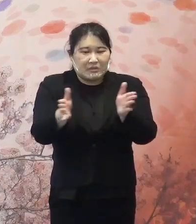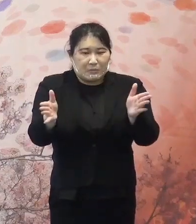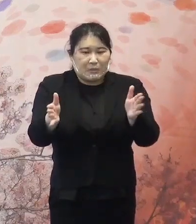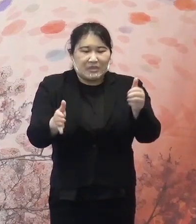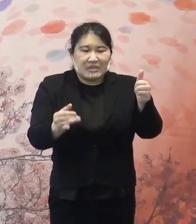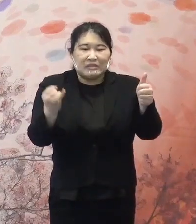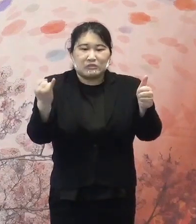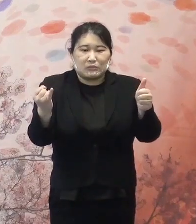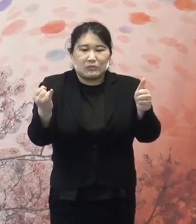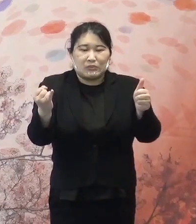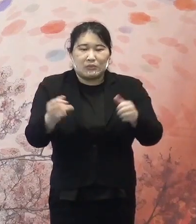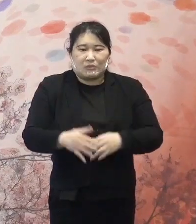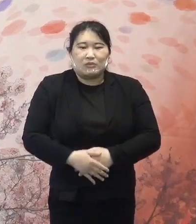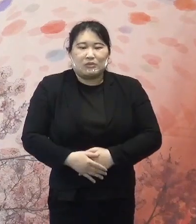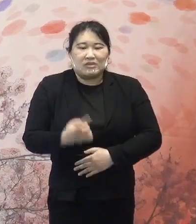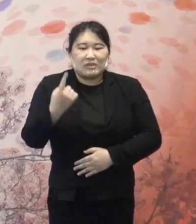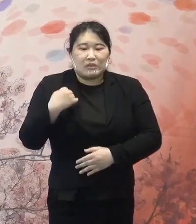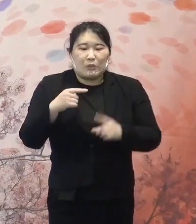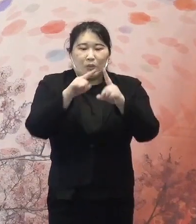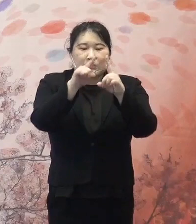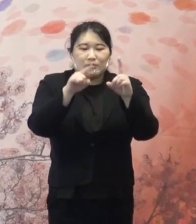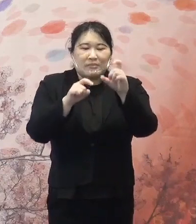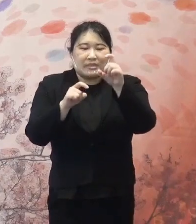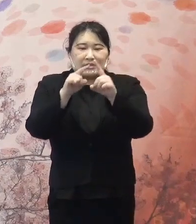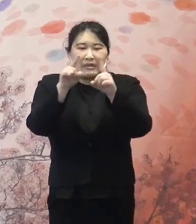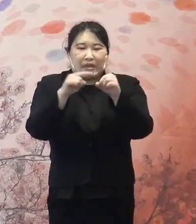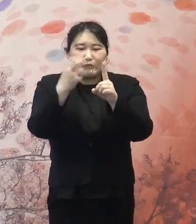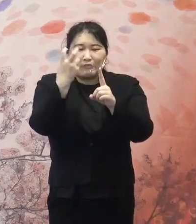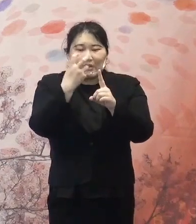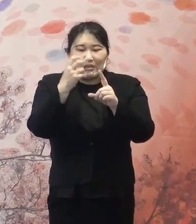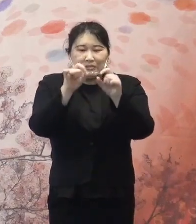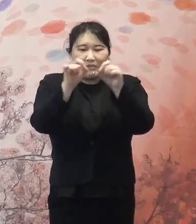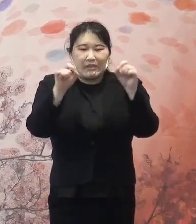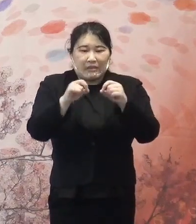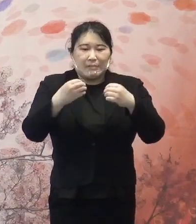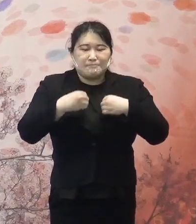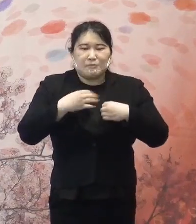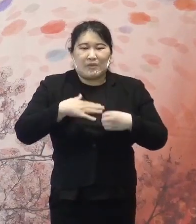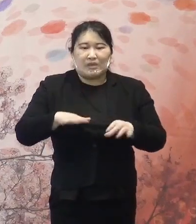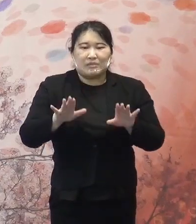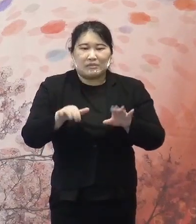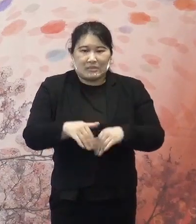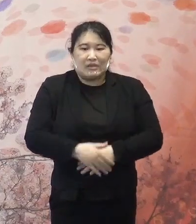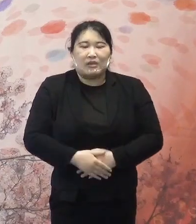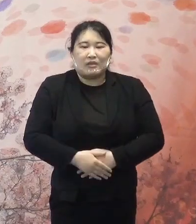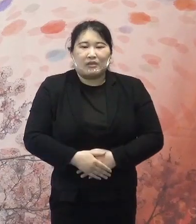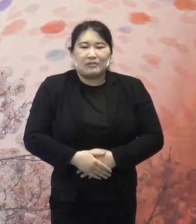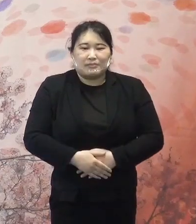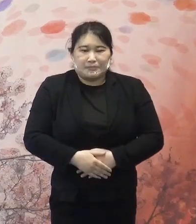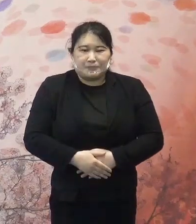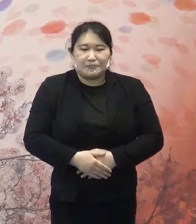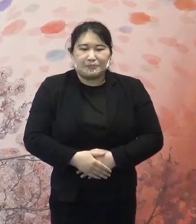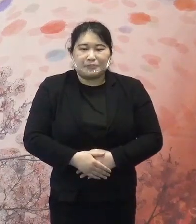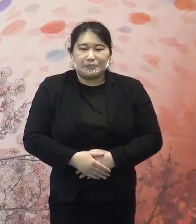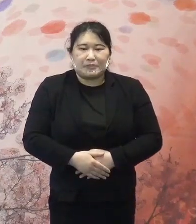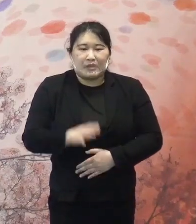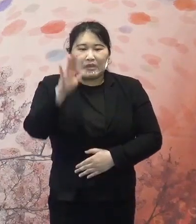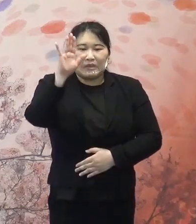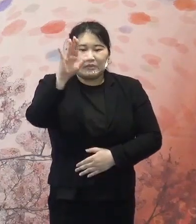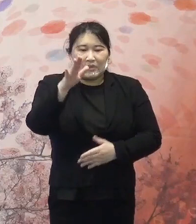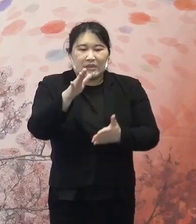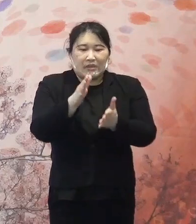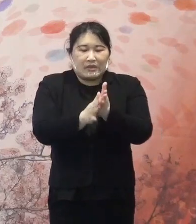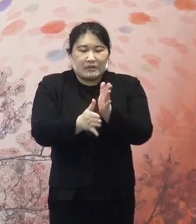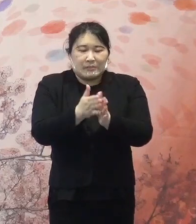がおられますが、昨日 PCR 検査確認し陽性を確認したものでございまして、人数の塊となっておりますので、後ほどもう一